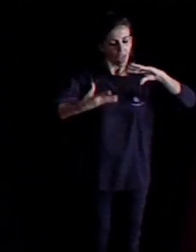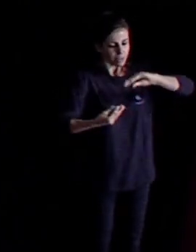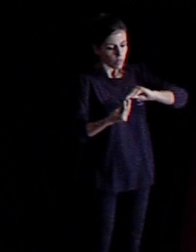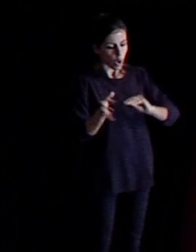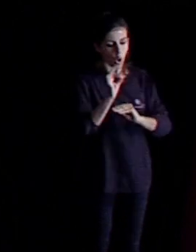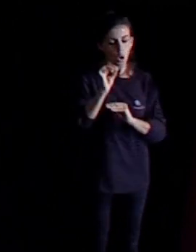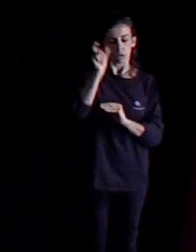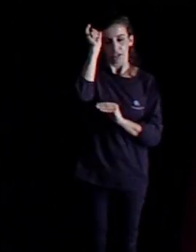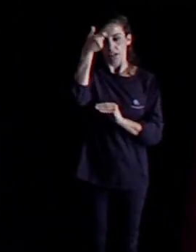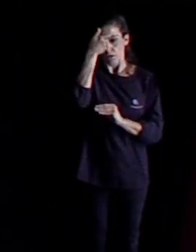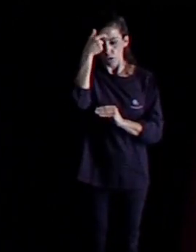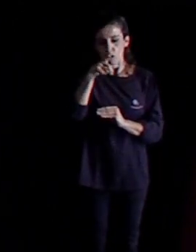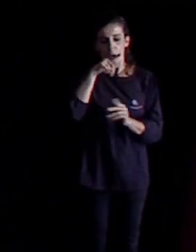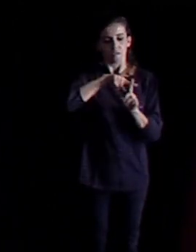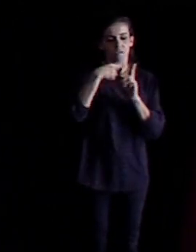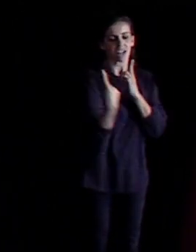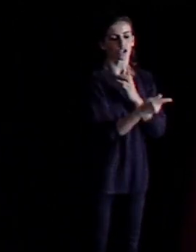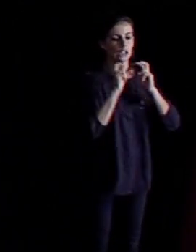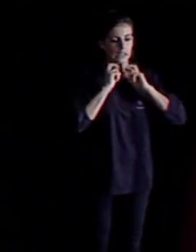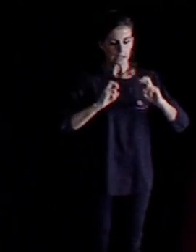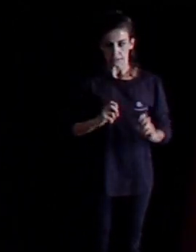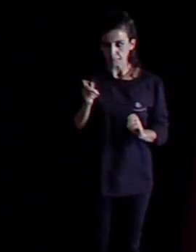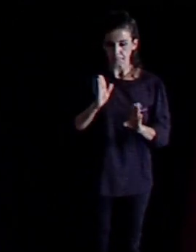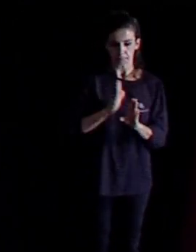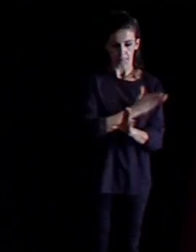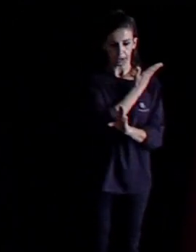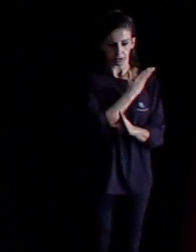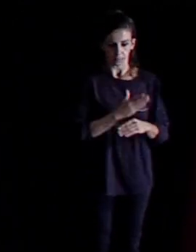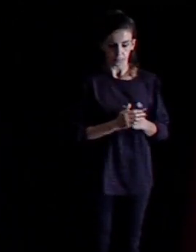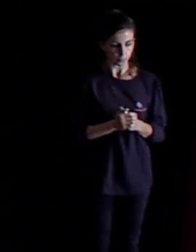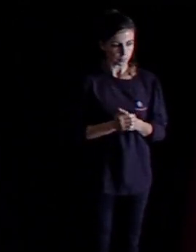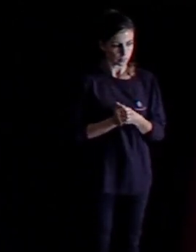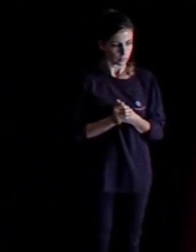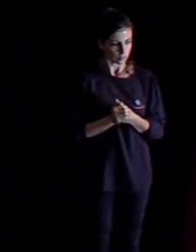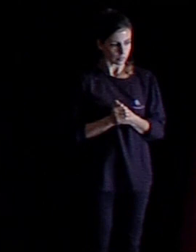por factor estresante. Me voy a pasar esto.